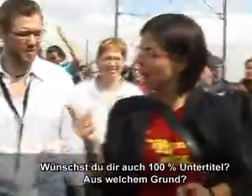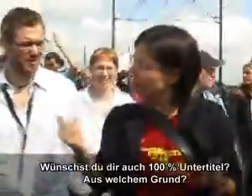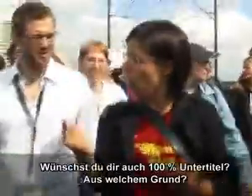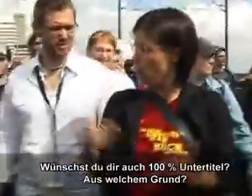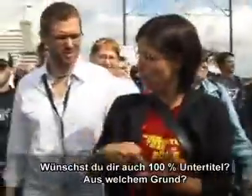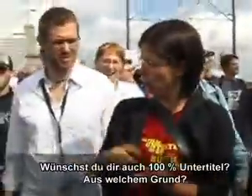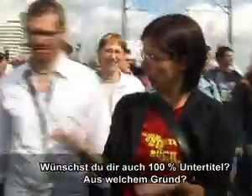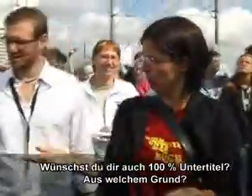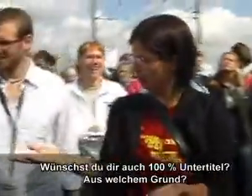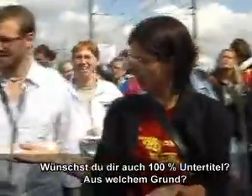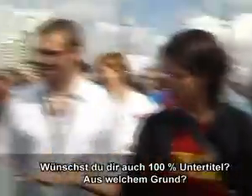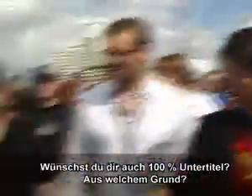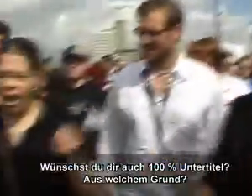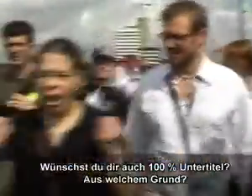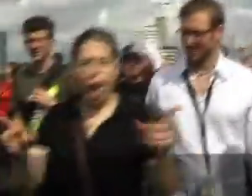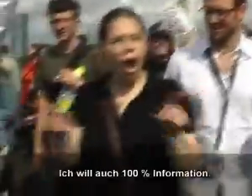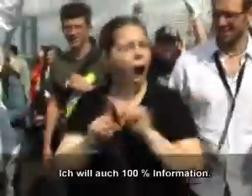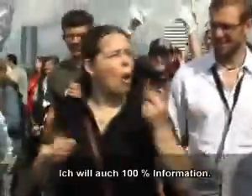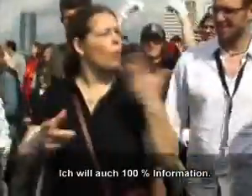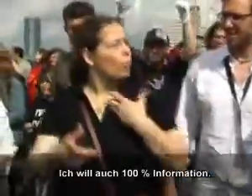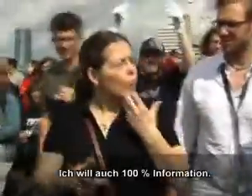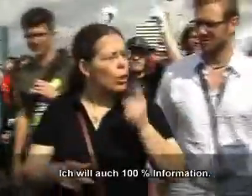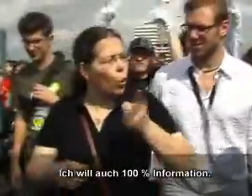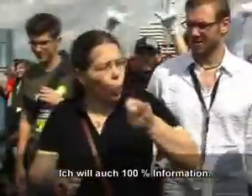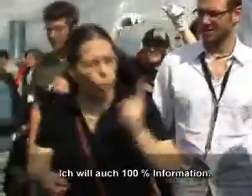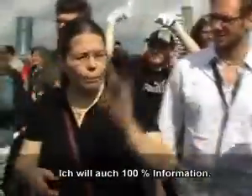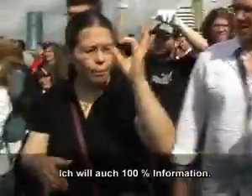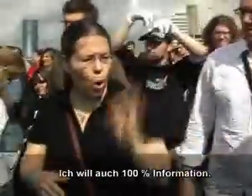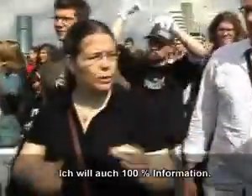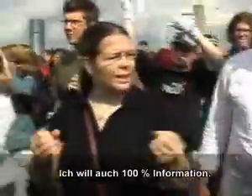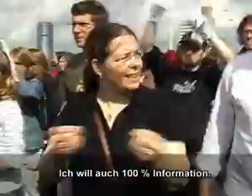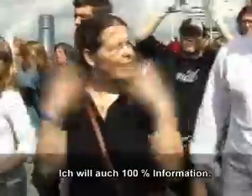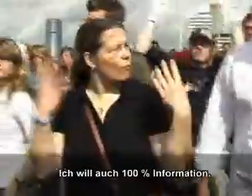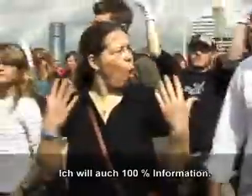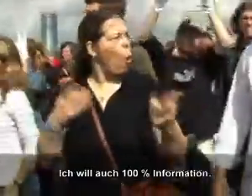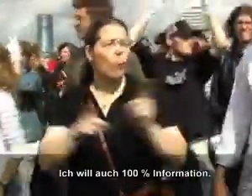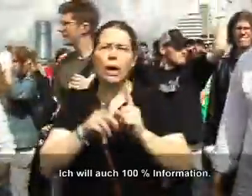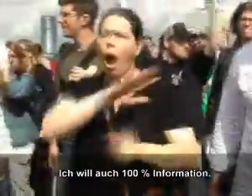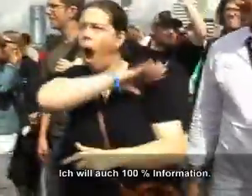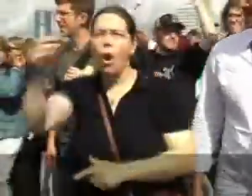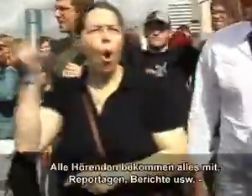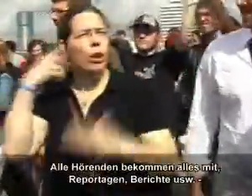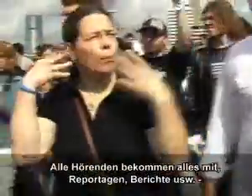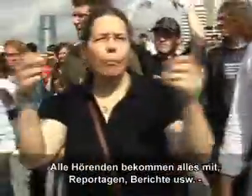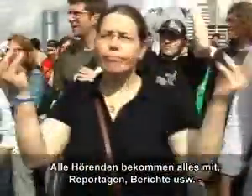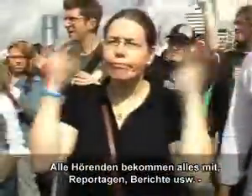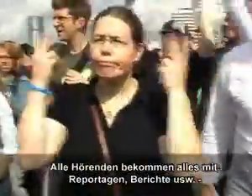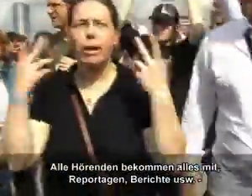professionell. Baustellenlampe haben wir auch drauf. Ja, Baustellenlampe ist das schlechteste Licht, was du machen kannst. Weil das kalt nicht ist, das ist zu kalt, du musst die